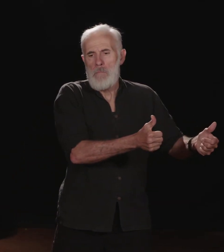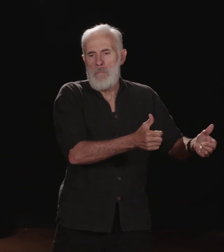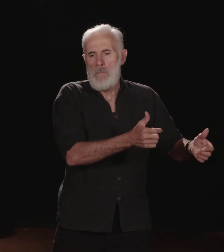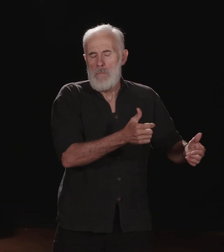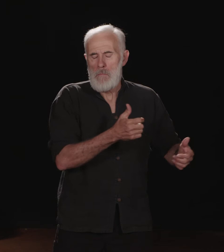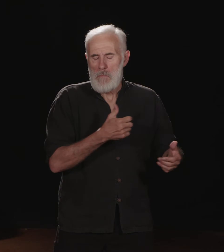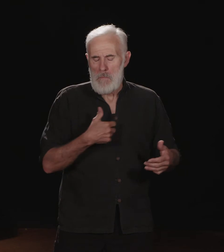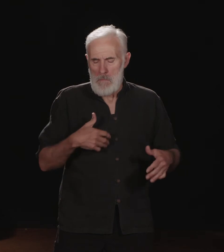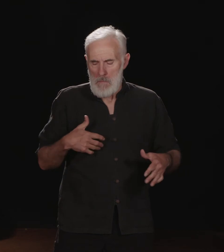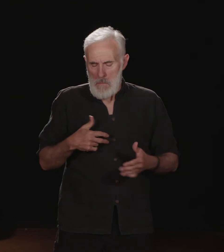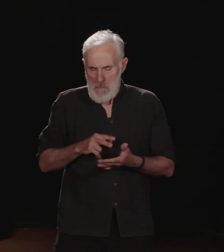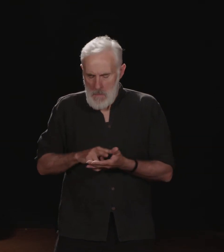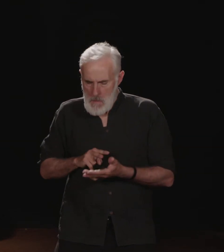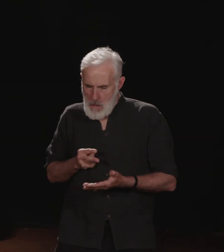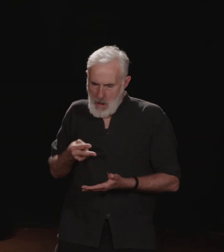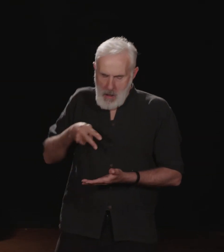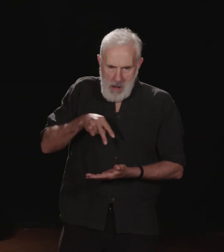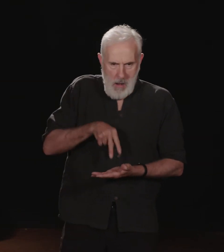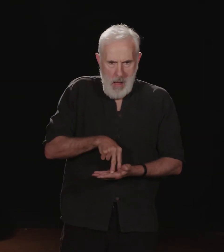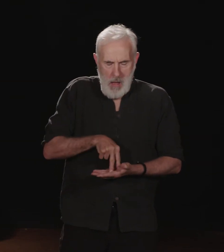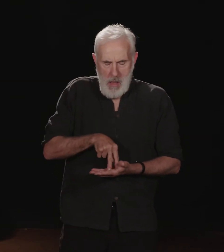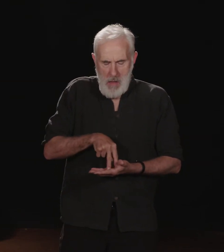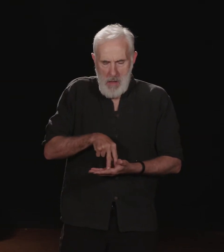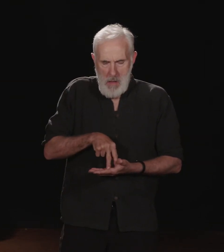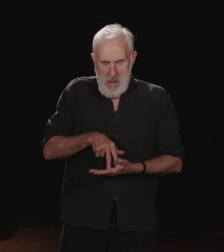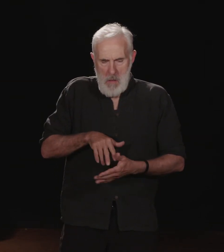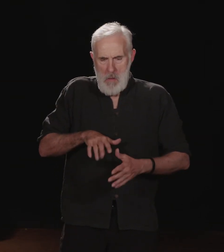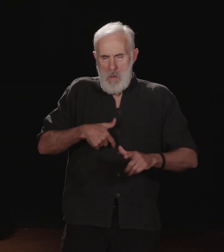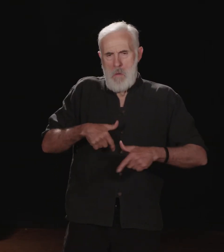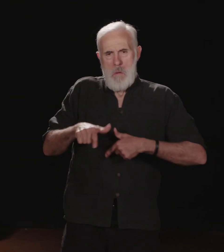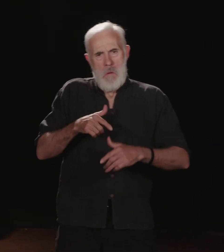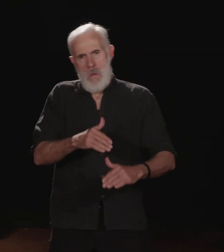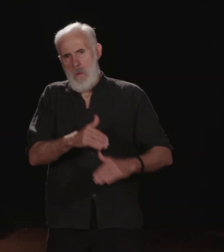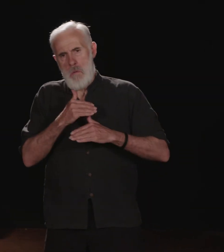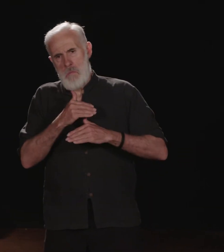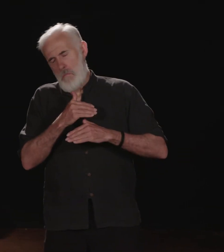Je me suis levé de mon fauteuil et étais me coucher, me suis endormi.